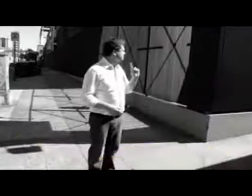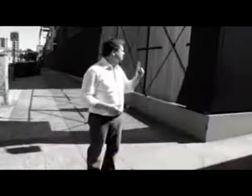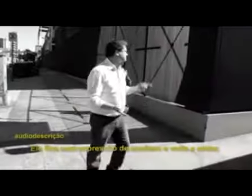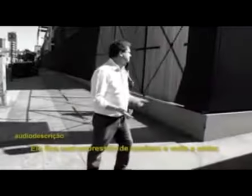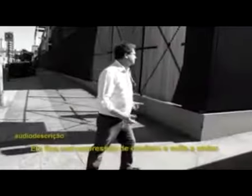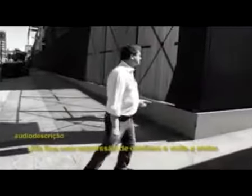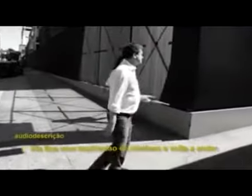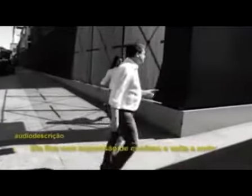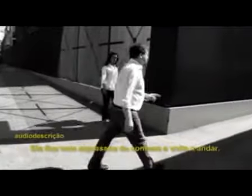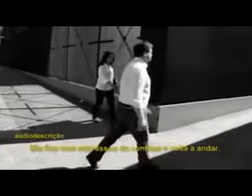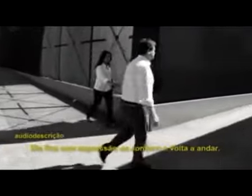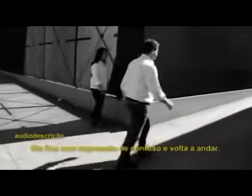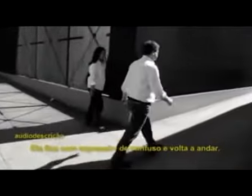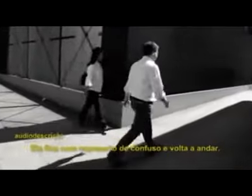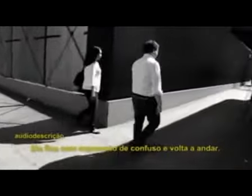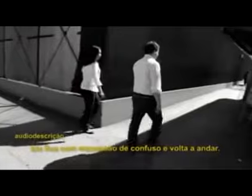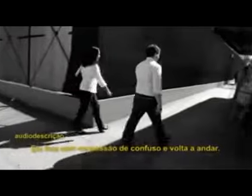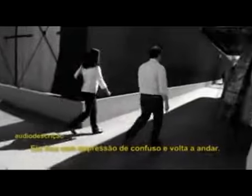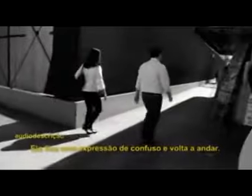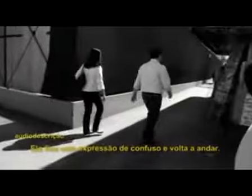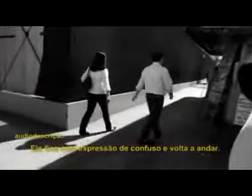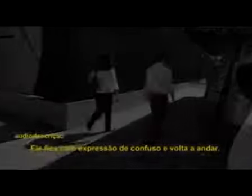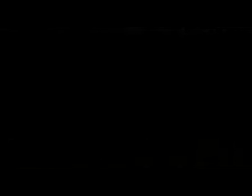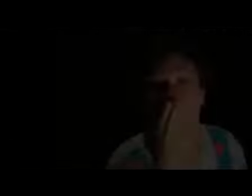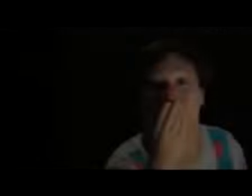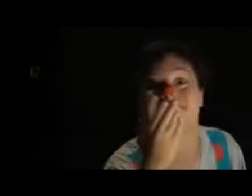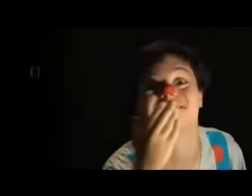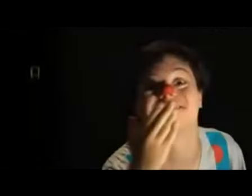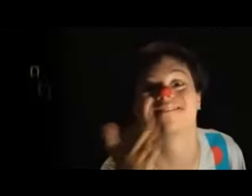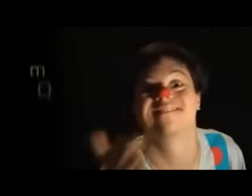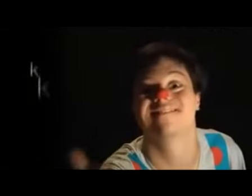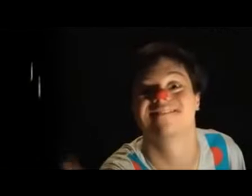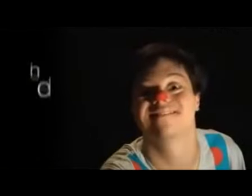andando. Ele fica com expressão de confuso e volta a andar.